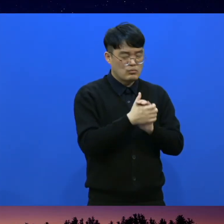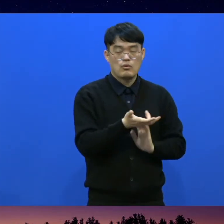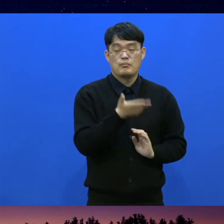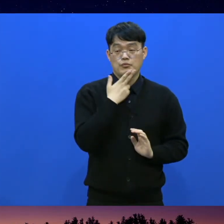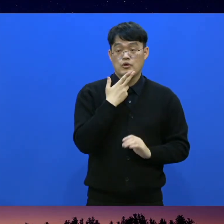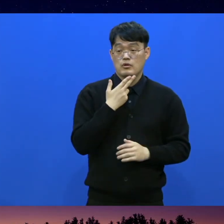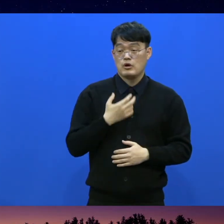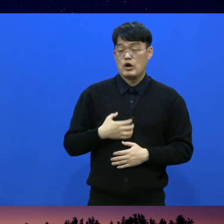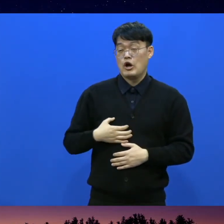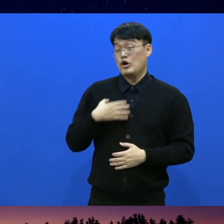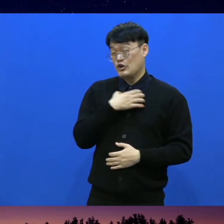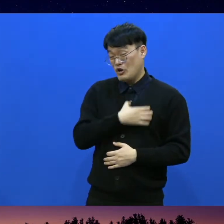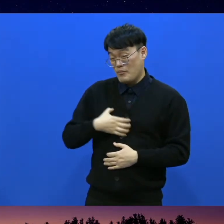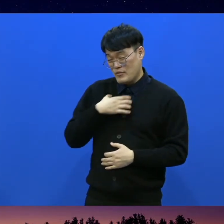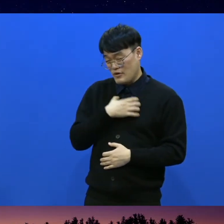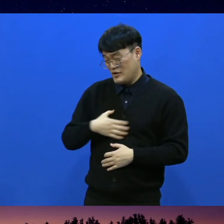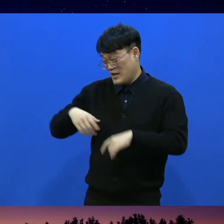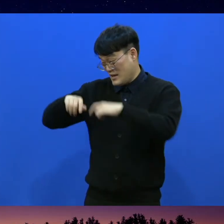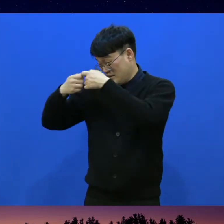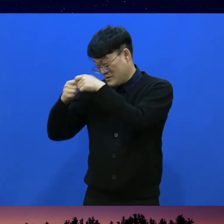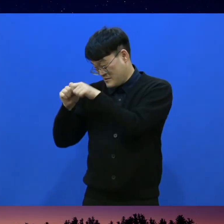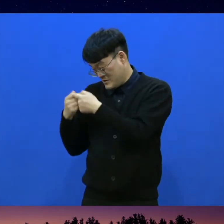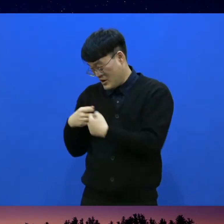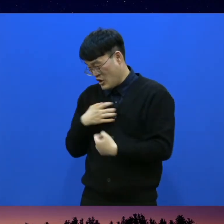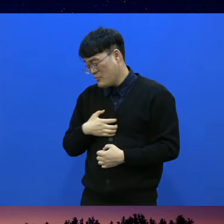디테일하게 하는데 기도는 디테일하지 않아요.